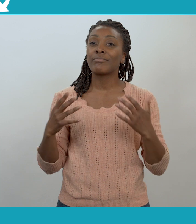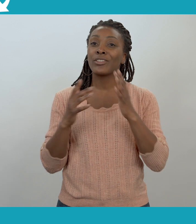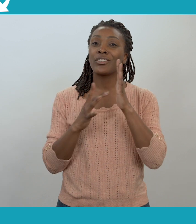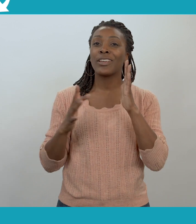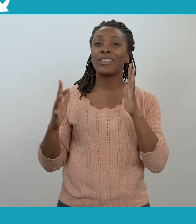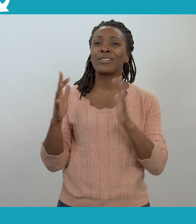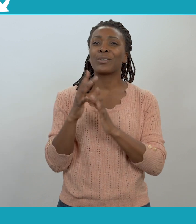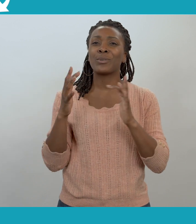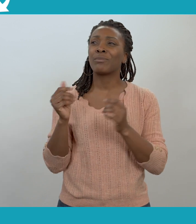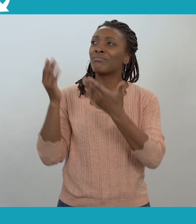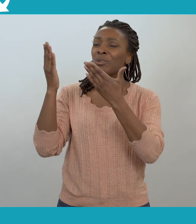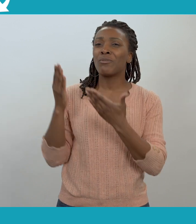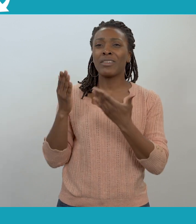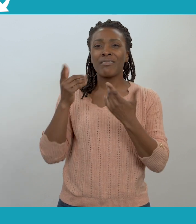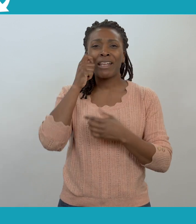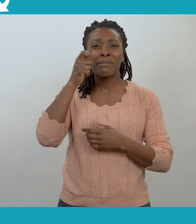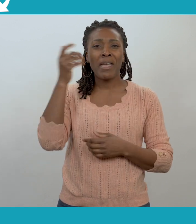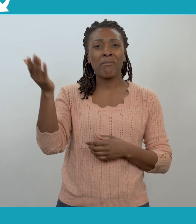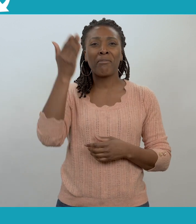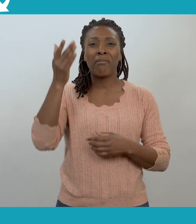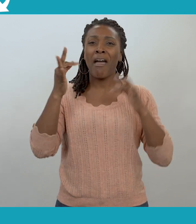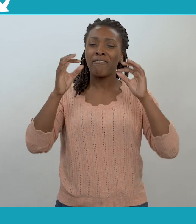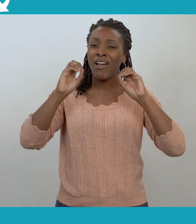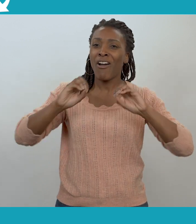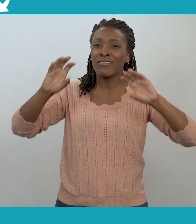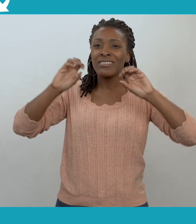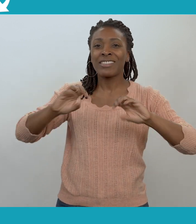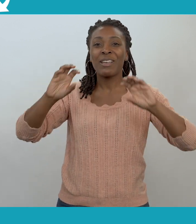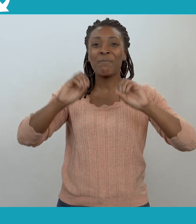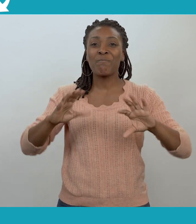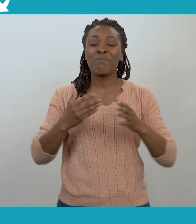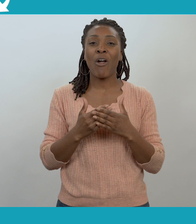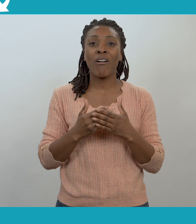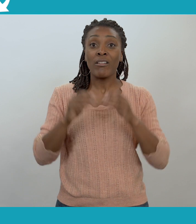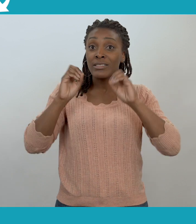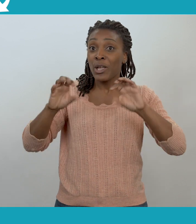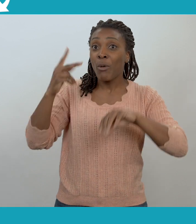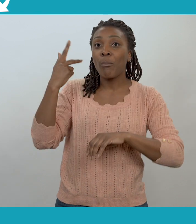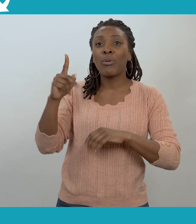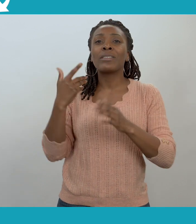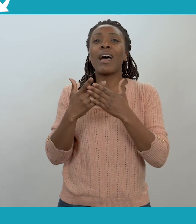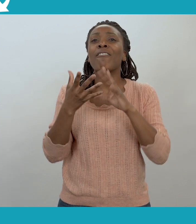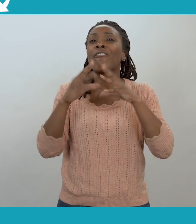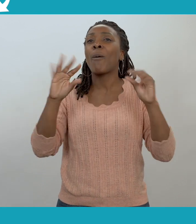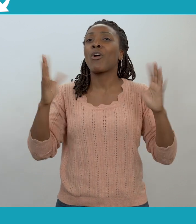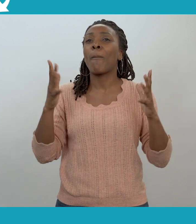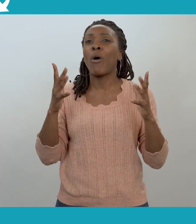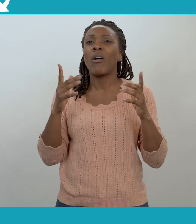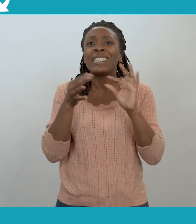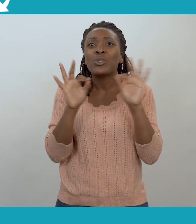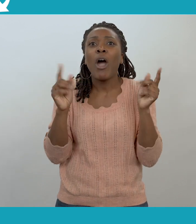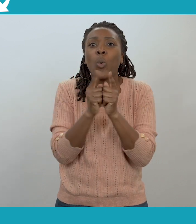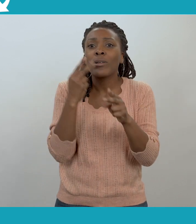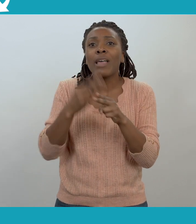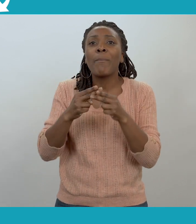Jésus de Nazareth était expert dans l'art d'enseigner. Certains de ses enseignements les plus connus sont rapportés sous la forme de courts